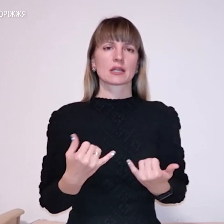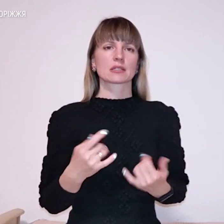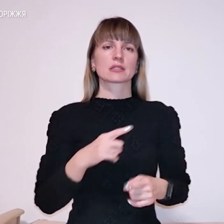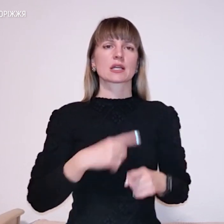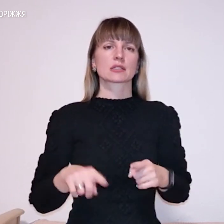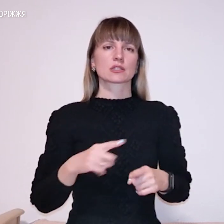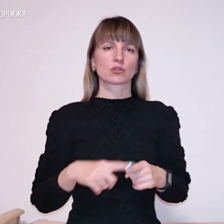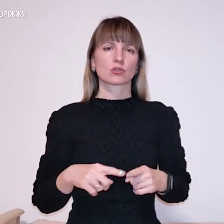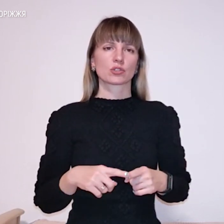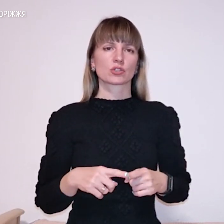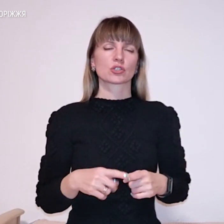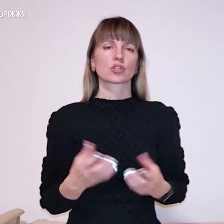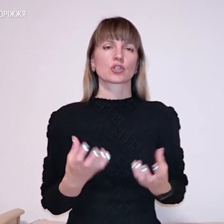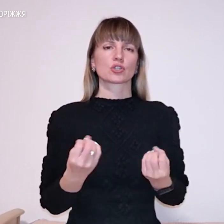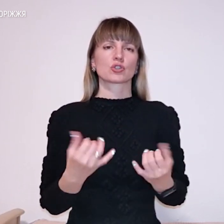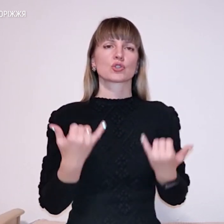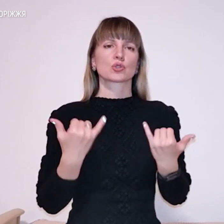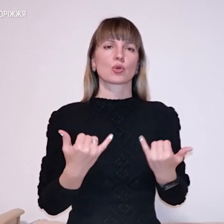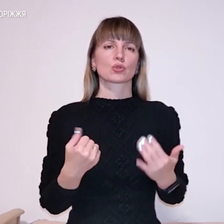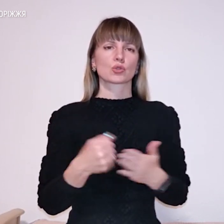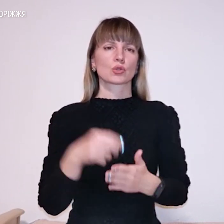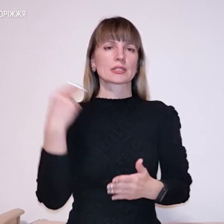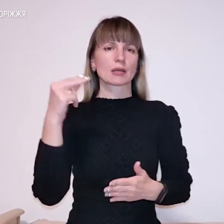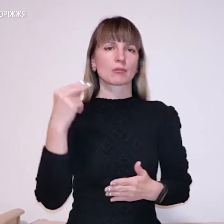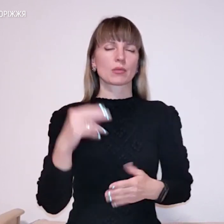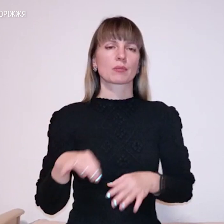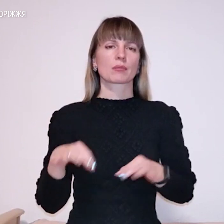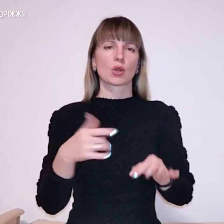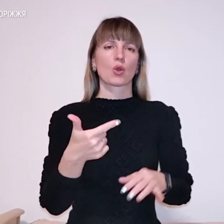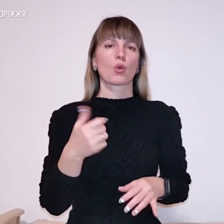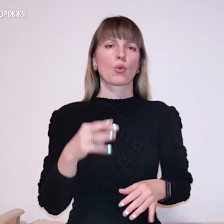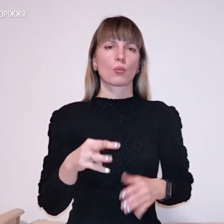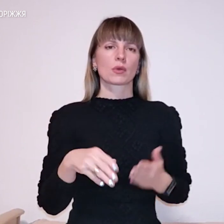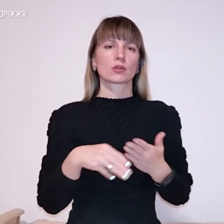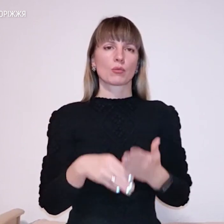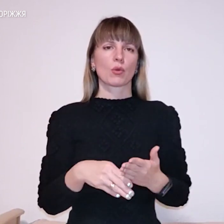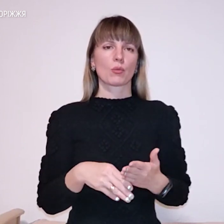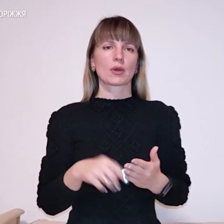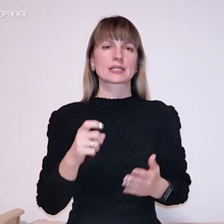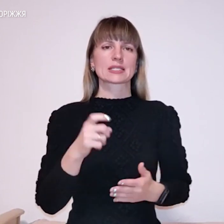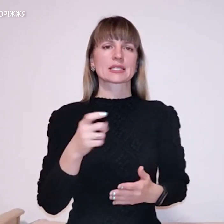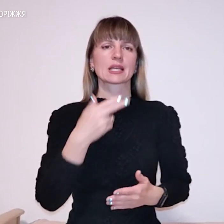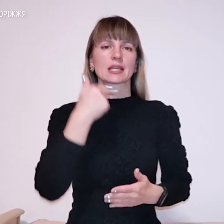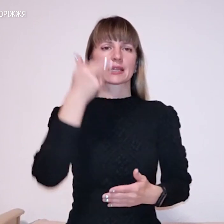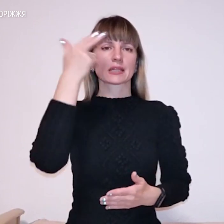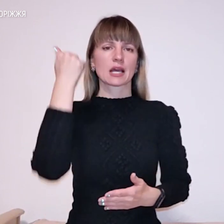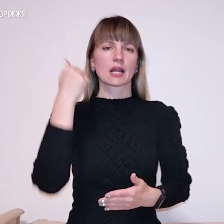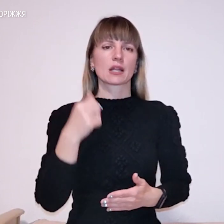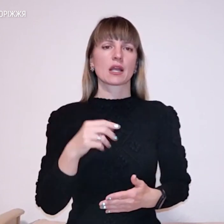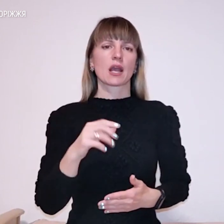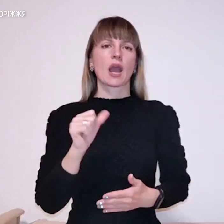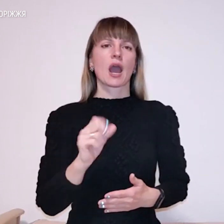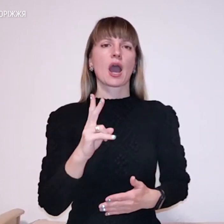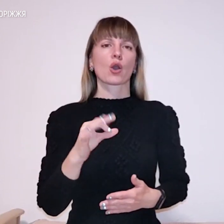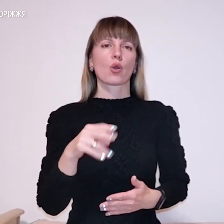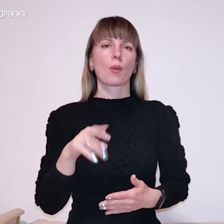найскоріше. Також сьогодні до Запоріжжя надійшла гуманітарна допомога з Італії. Рудольф Акопян каже,